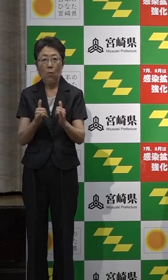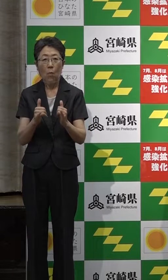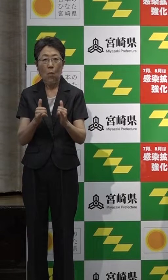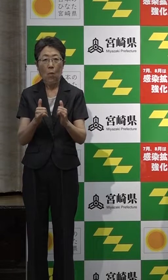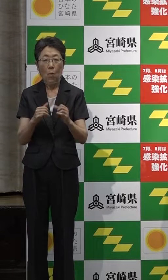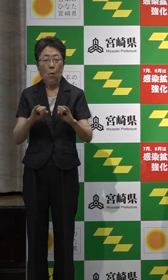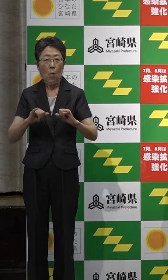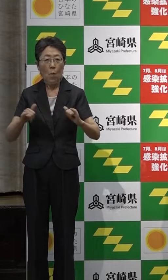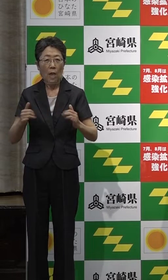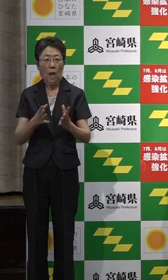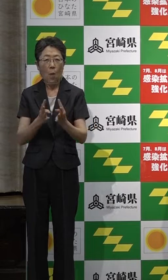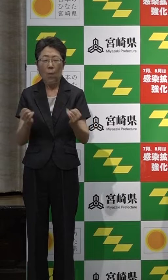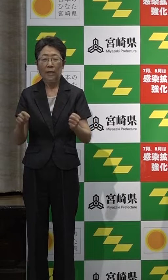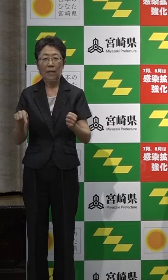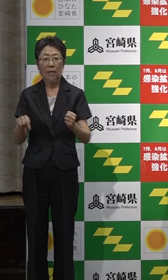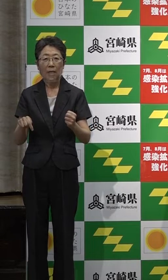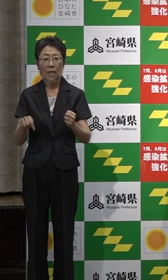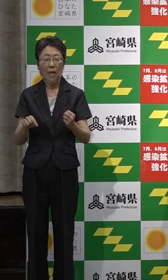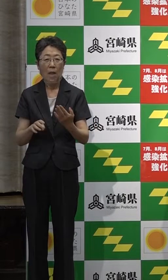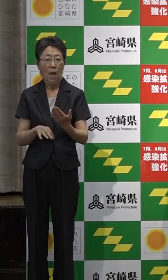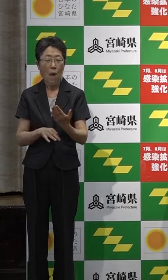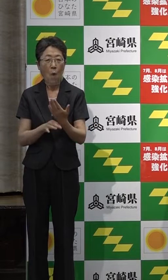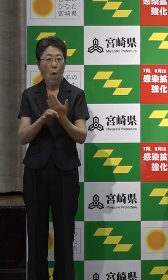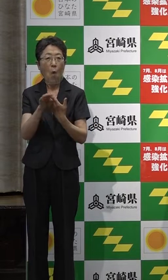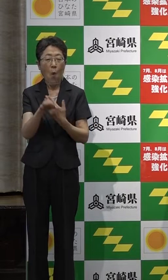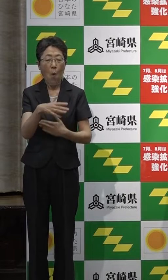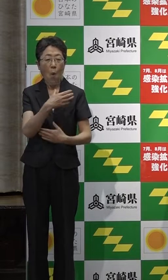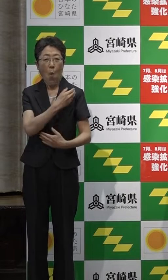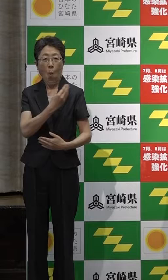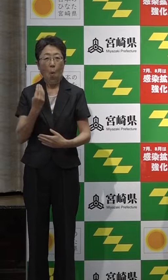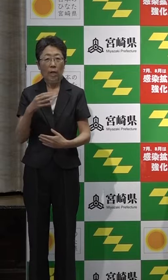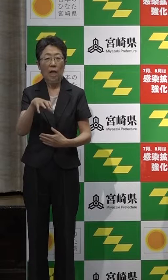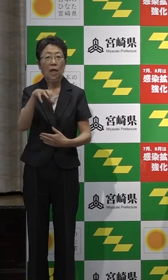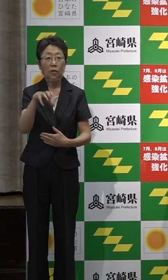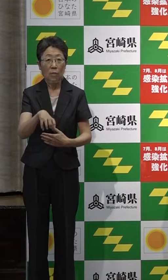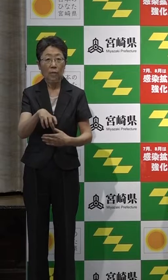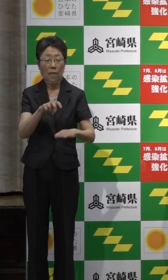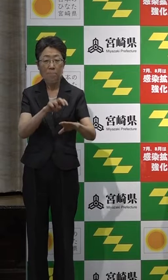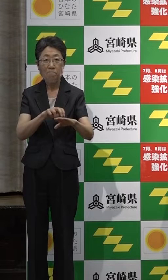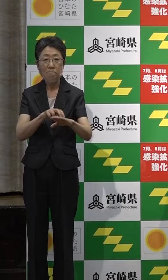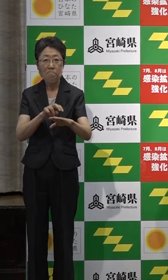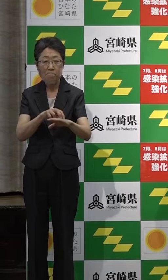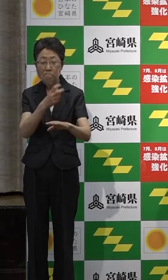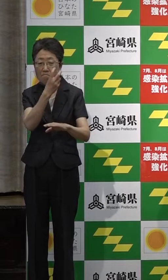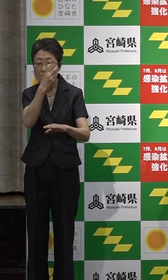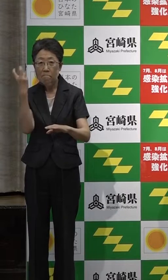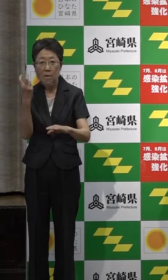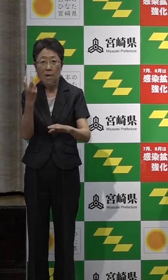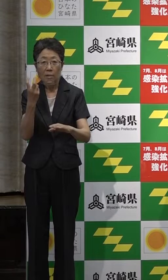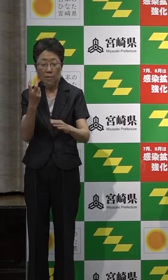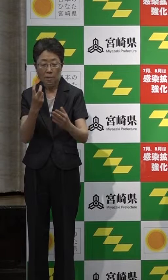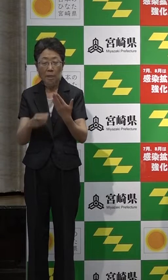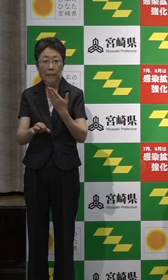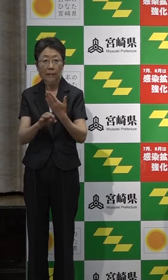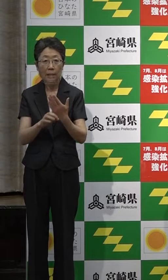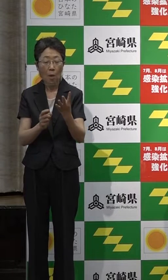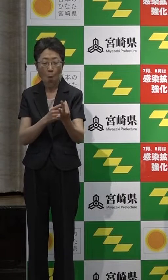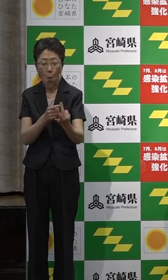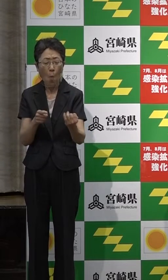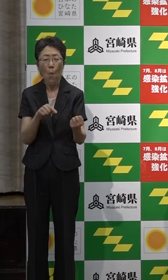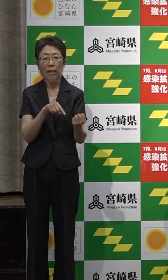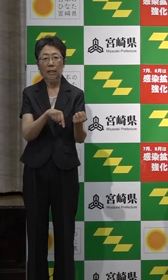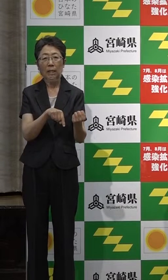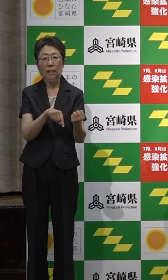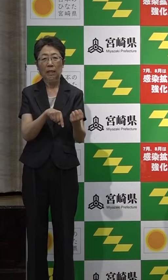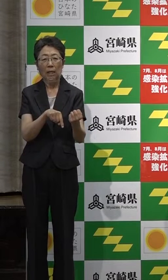し、保険適用事例がこれも極めて多くなっているということですね。今約